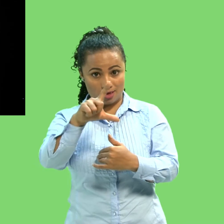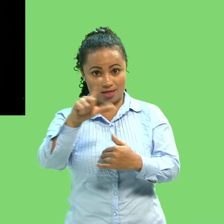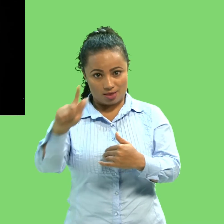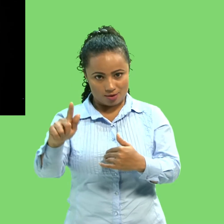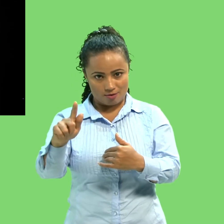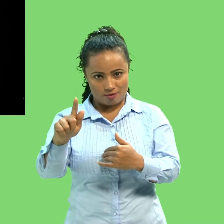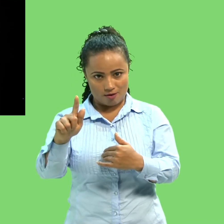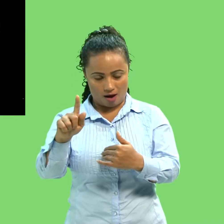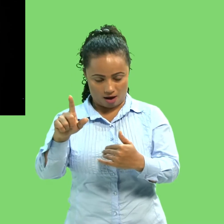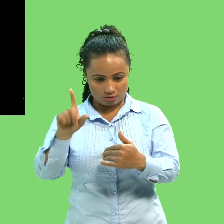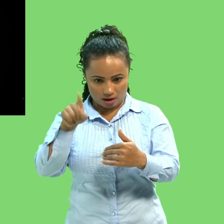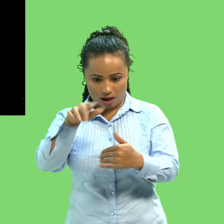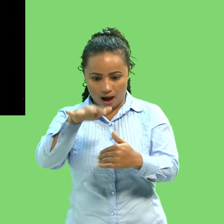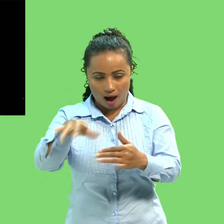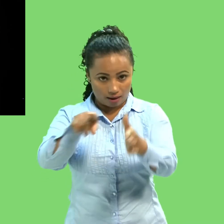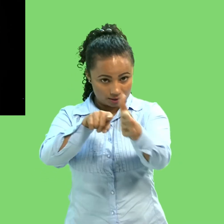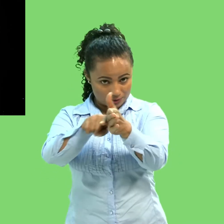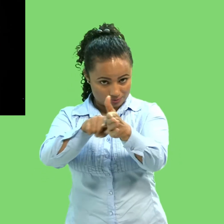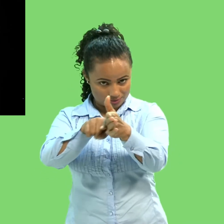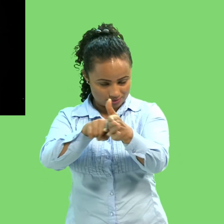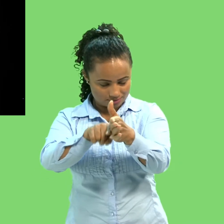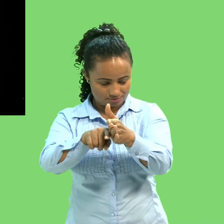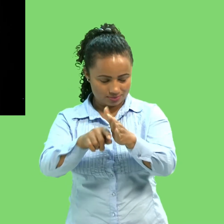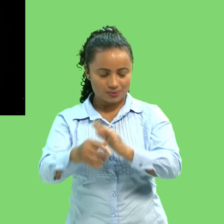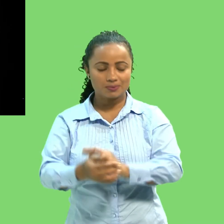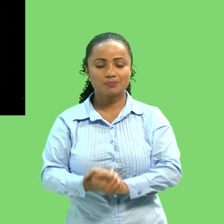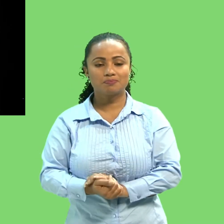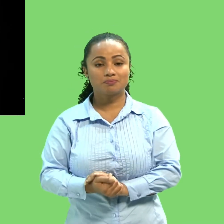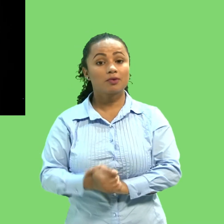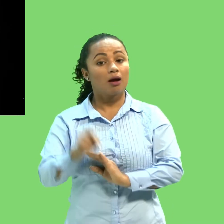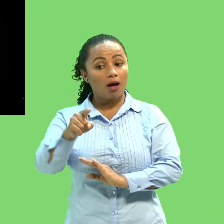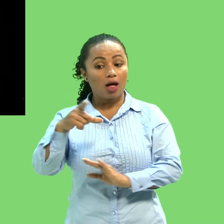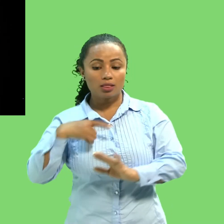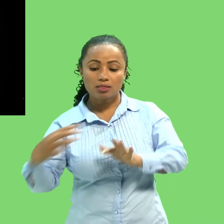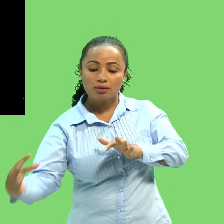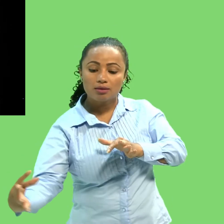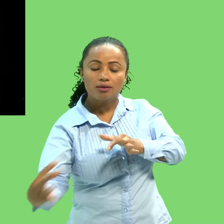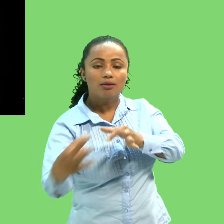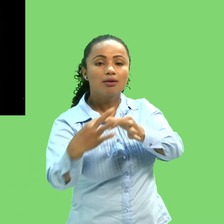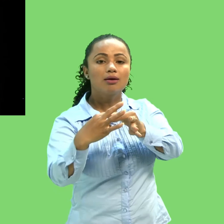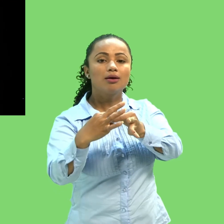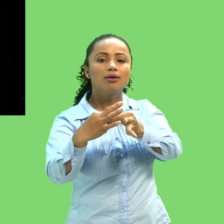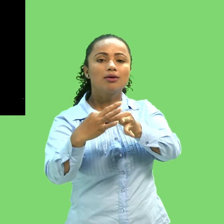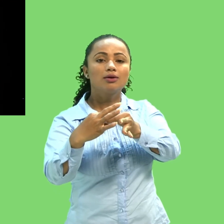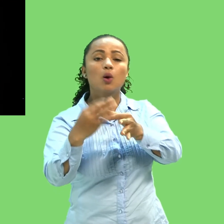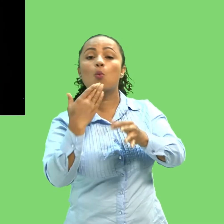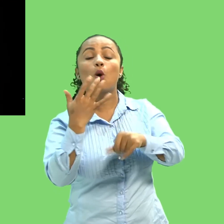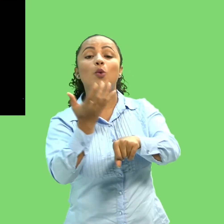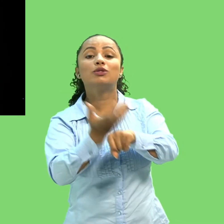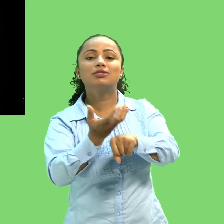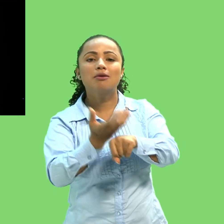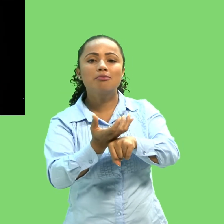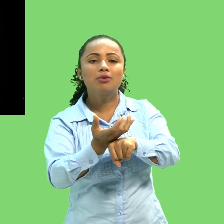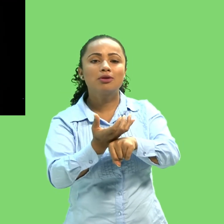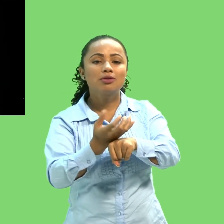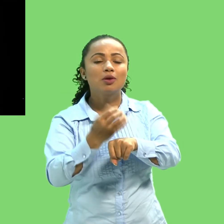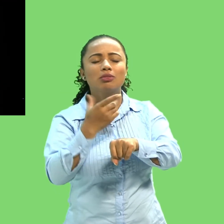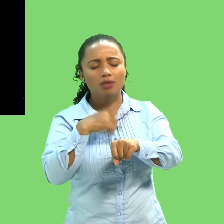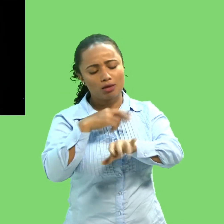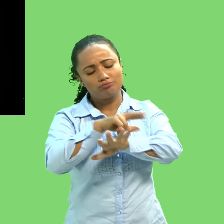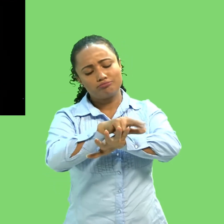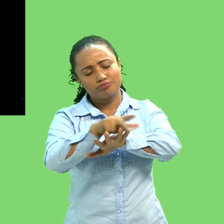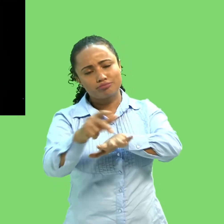ok? E ela vai estar ligada a qual campo, a quais disciplinas, na verdade, né? A pedagogia, a filosofia,